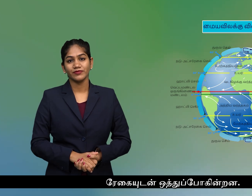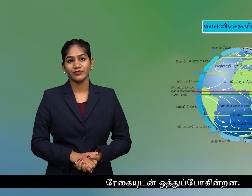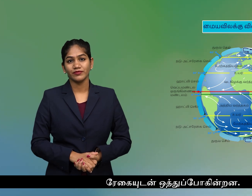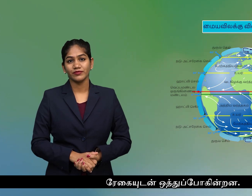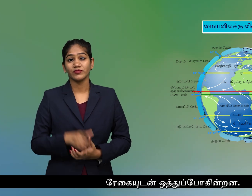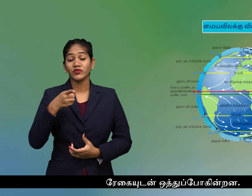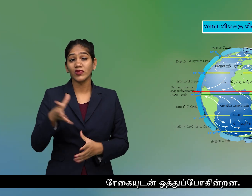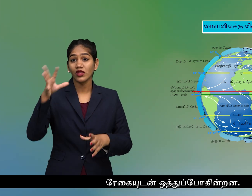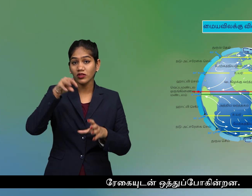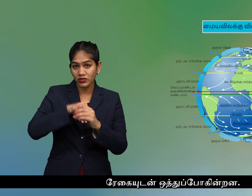ரேகையுடன் ஒத்துப்போகின்றன.